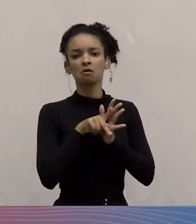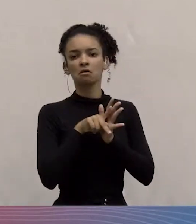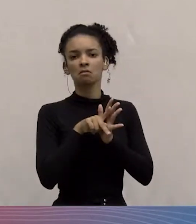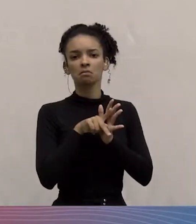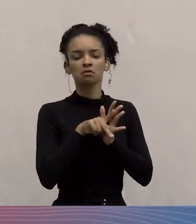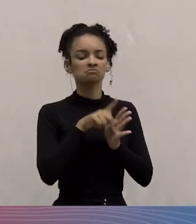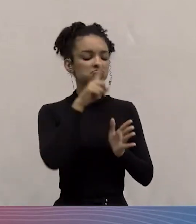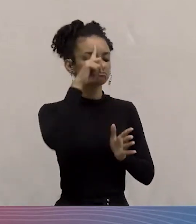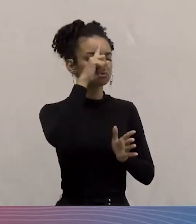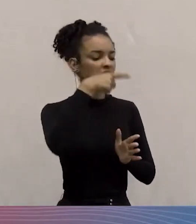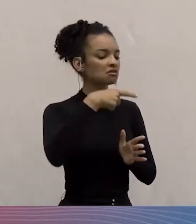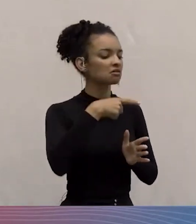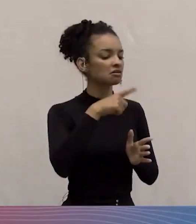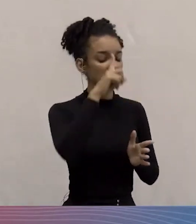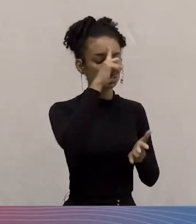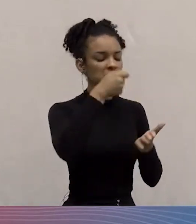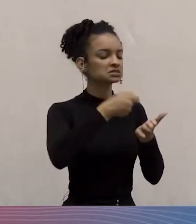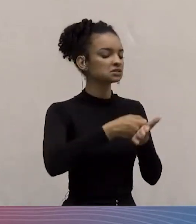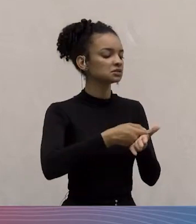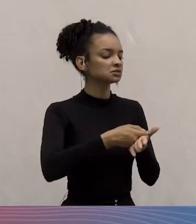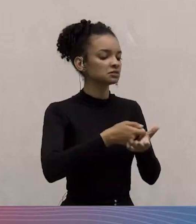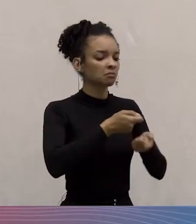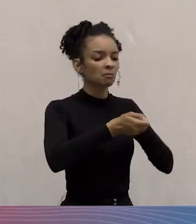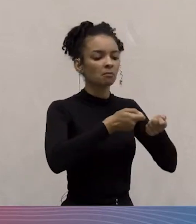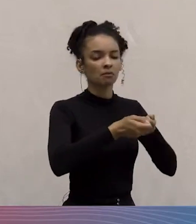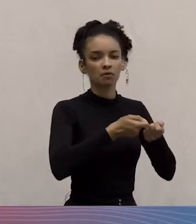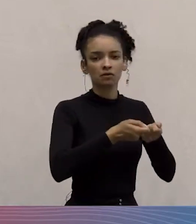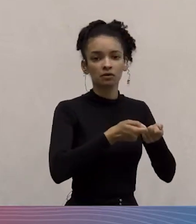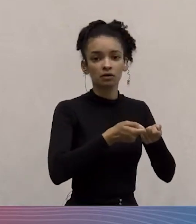coisas, decidir as coisas, dar direção para as coisas, irmão.